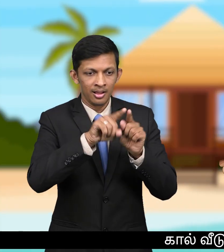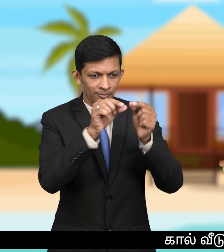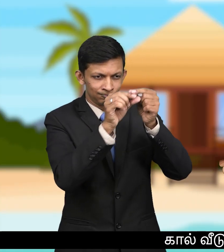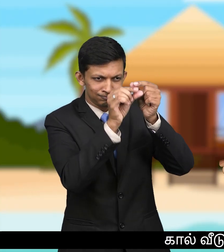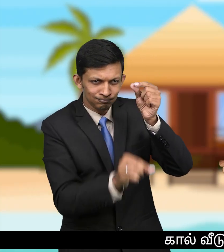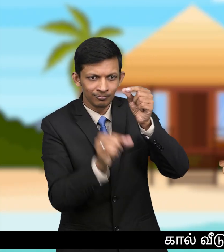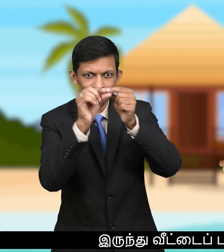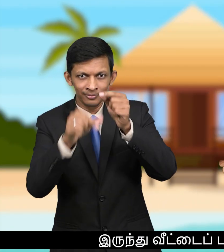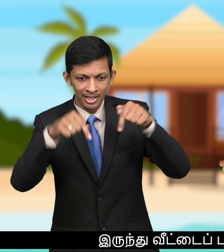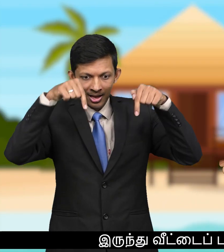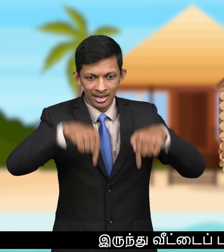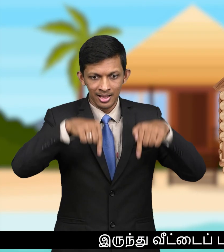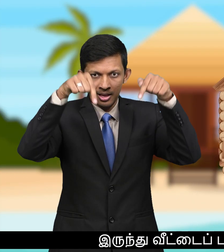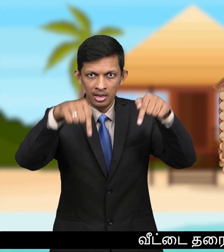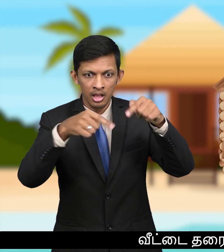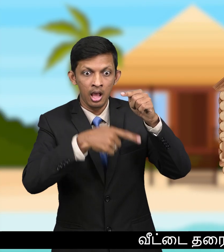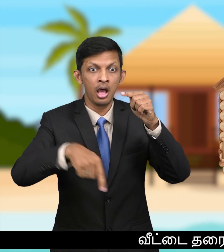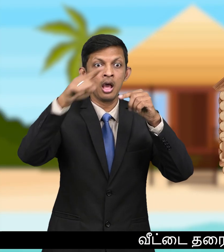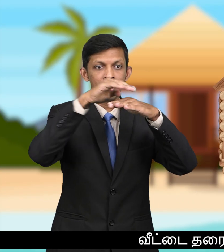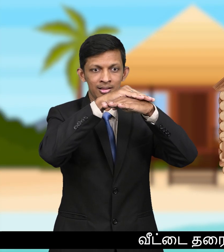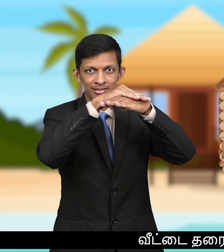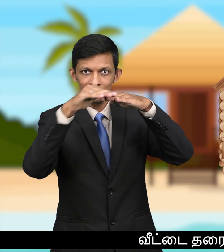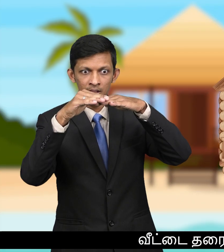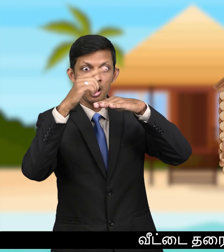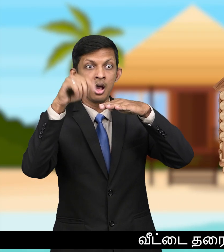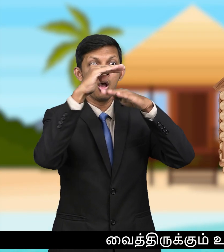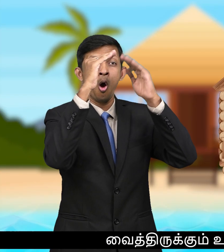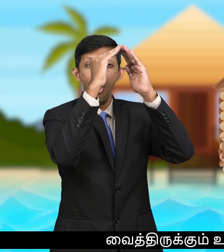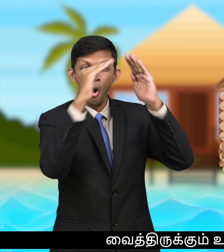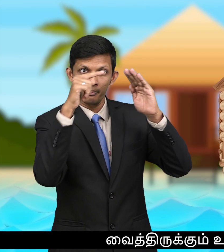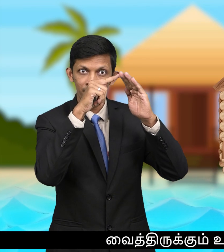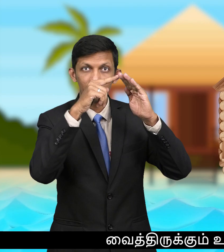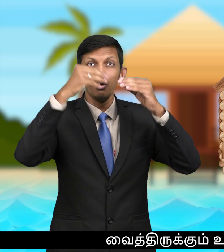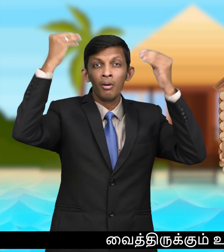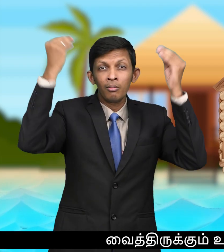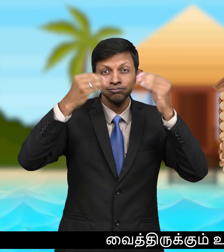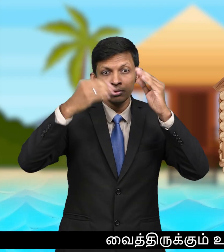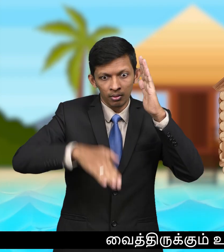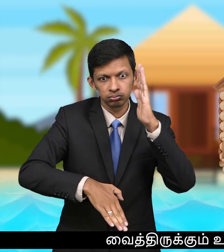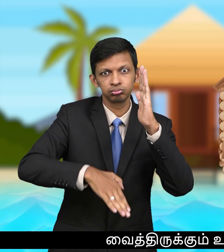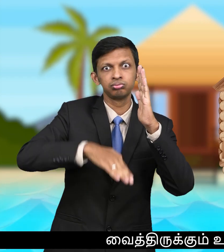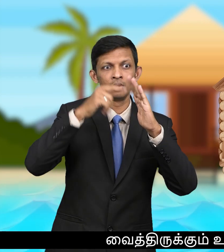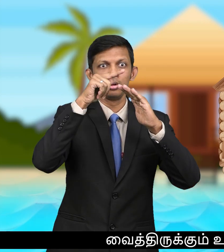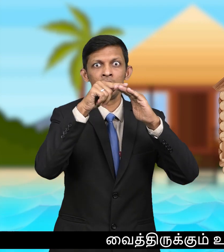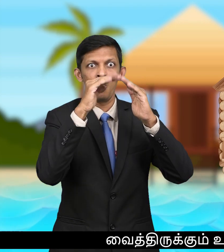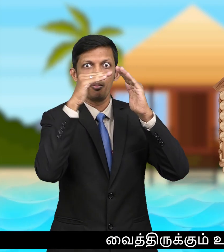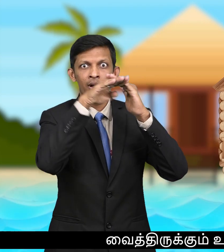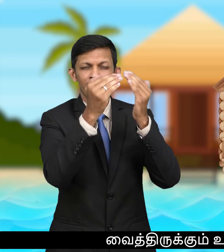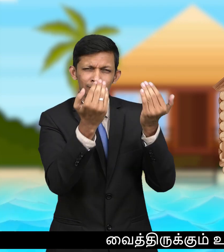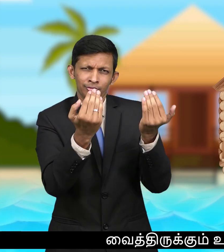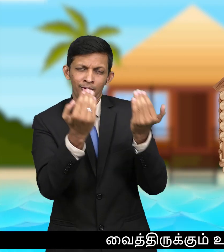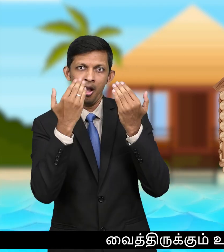வெள்ளத்திலிருந்து வீடை பாதுகாப்பாக வைத்திருக்க வீட்டை தரையிலிருந்து உயரமாக வைத்திருக்கும் உயரமான